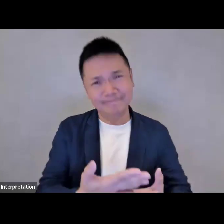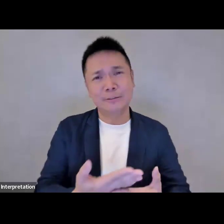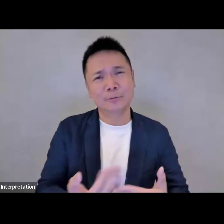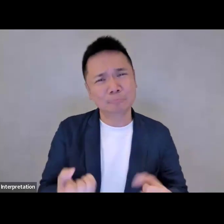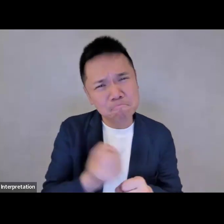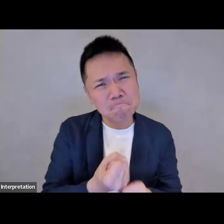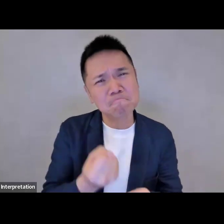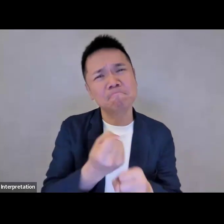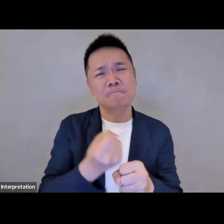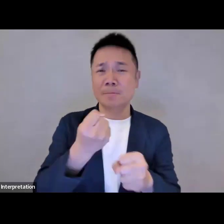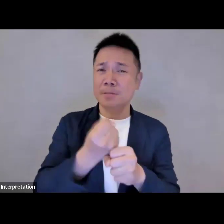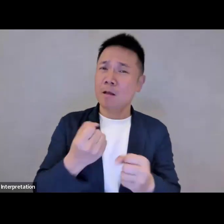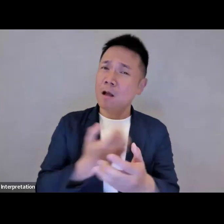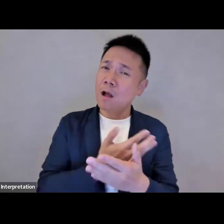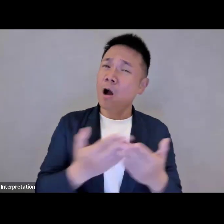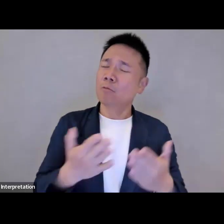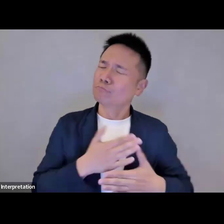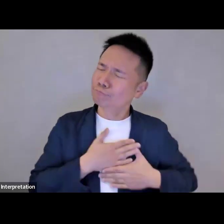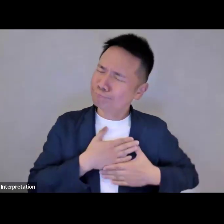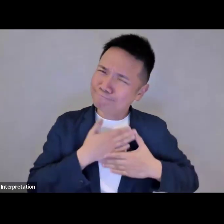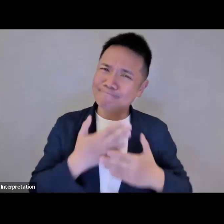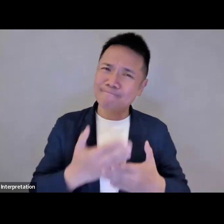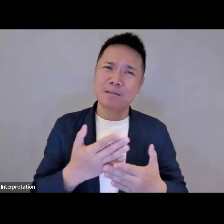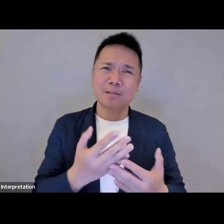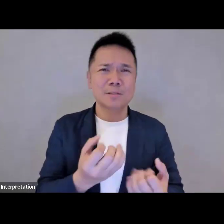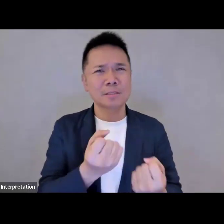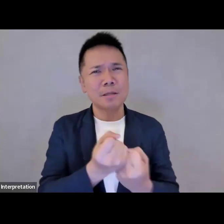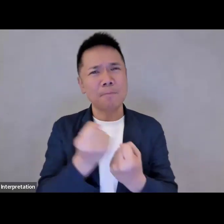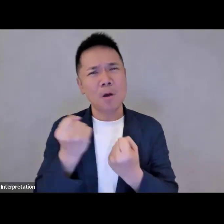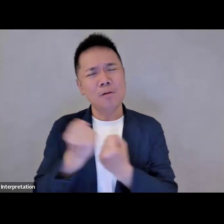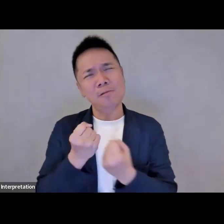他的善心，他的善举，